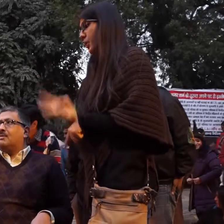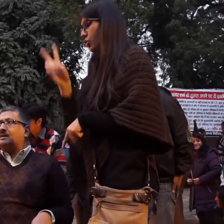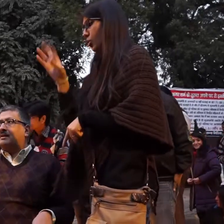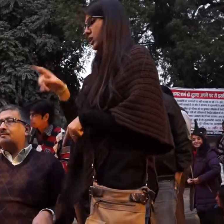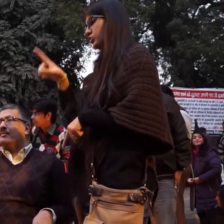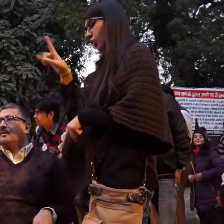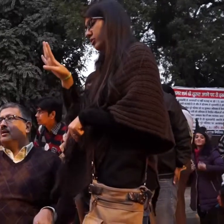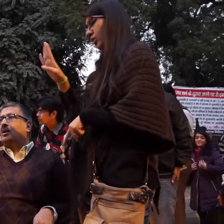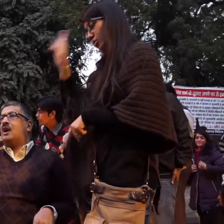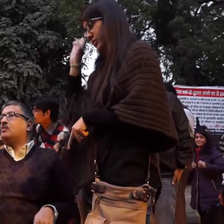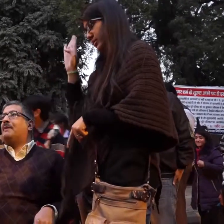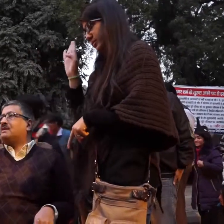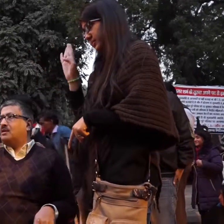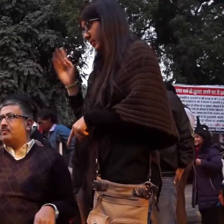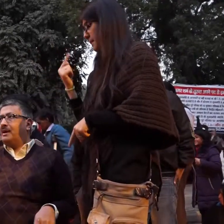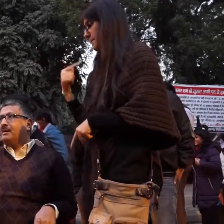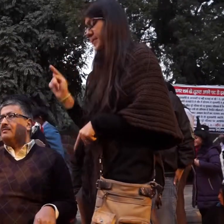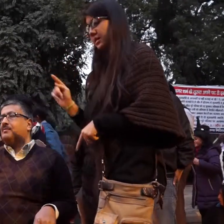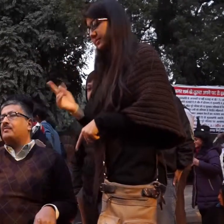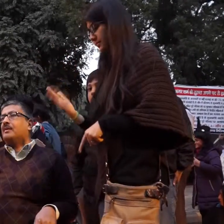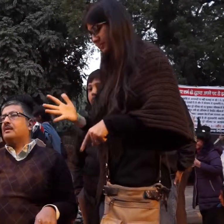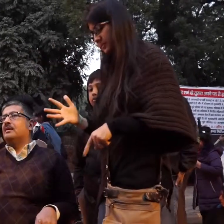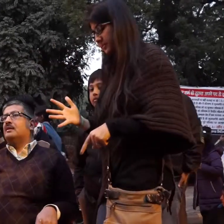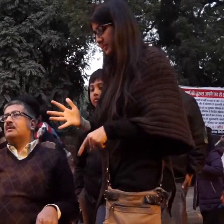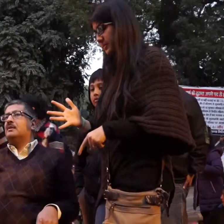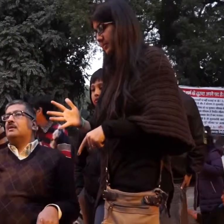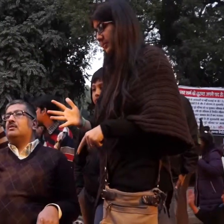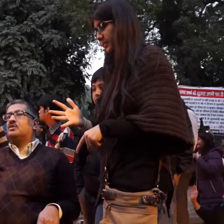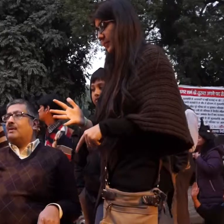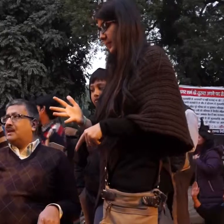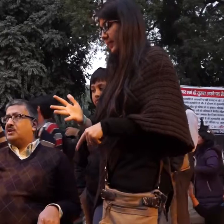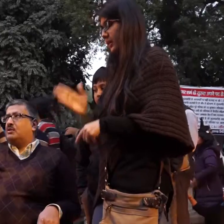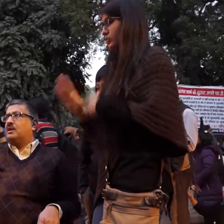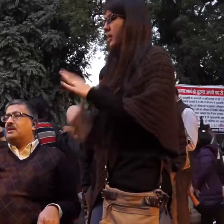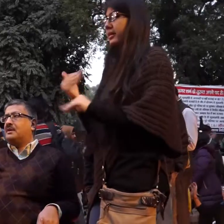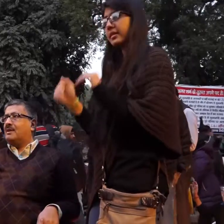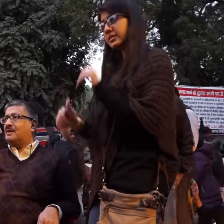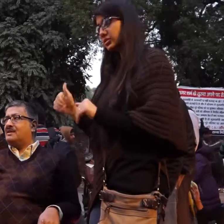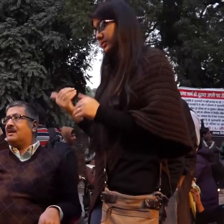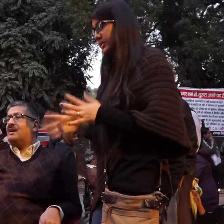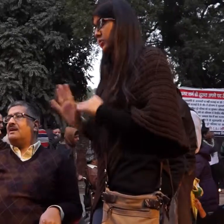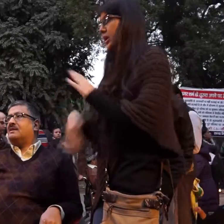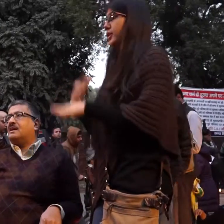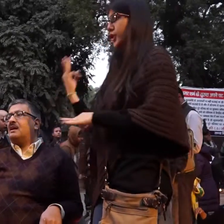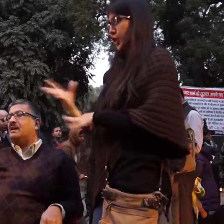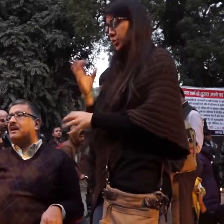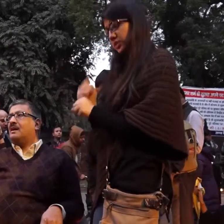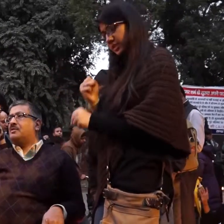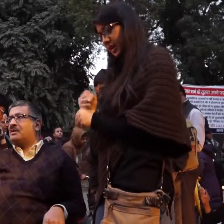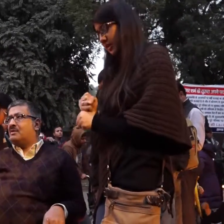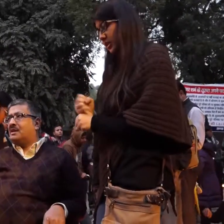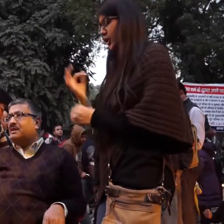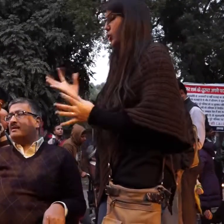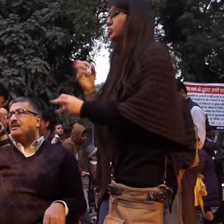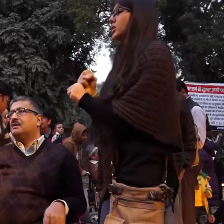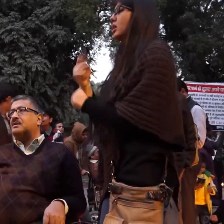2014 की बात है और कानून पास नहीं हो पाया। उसके बाद इलेक्शन हुए, इलेक्शन के बाद नई सरकार आई, नई सरकार ने कहा कि आप